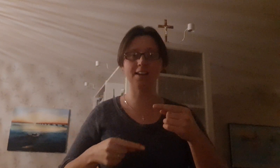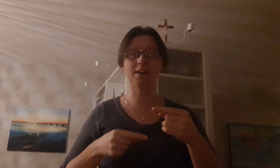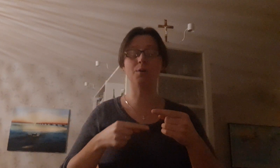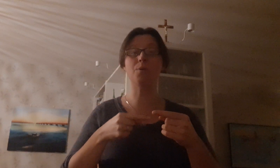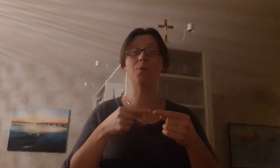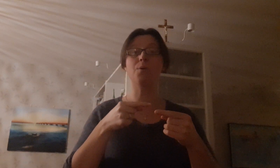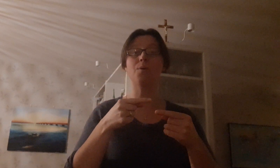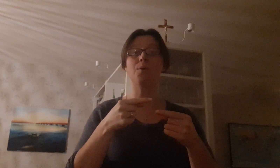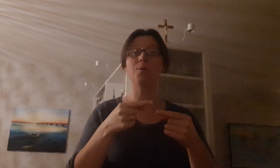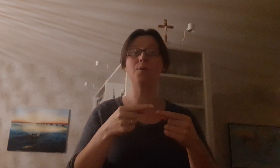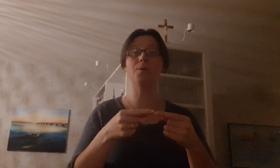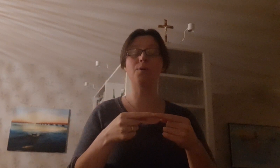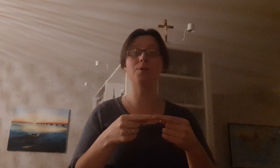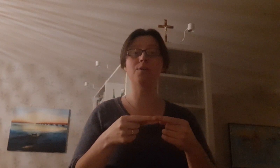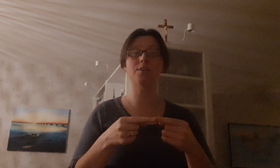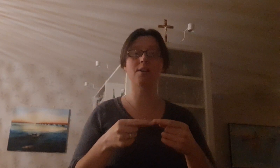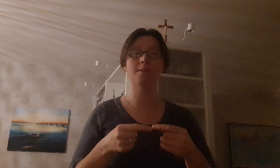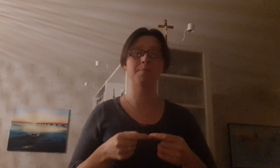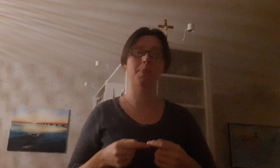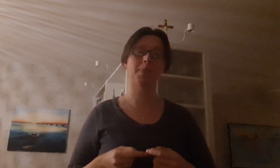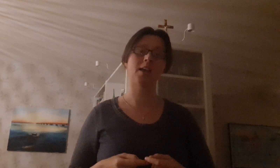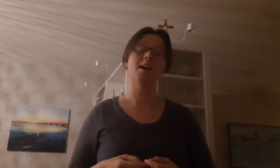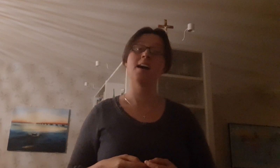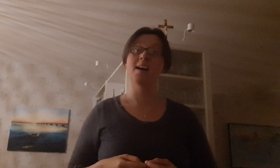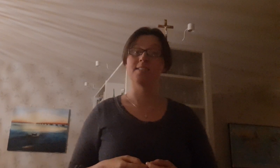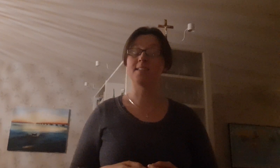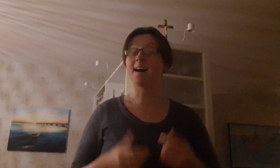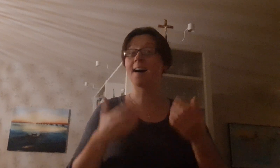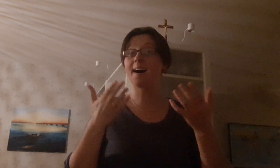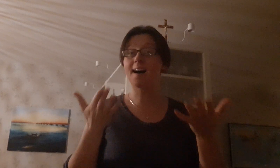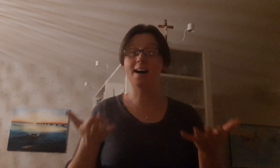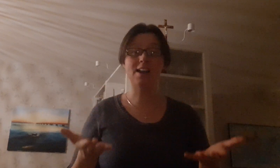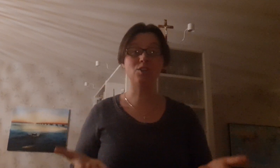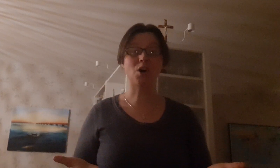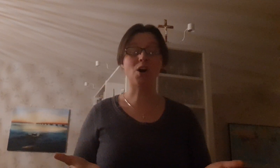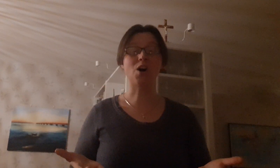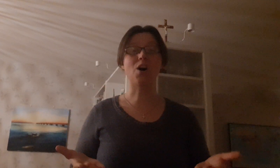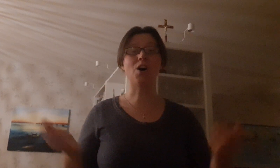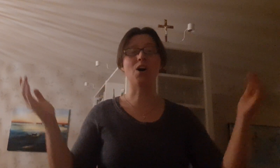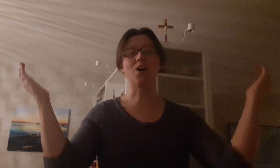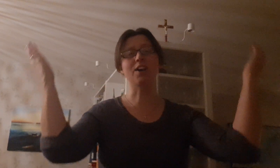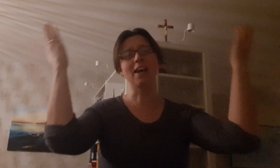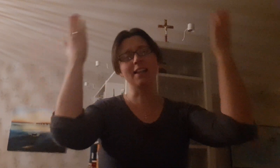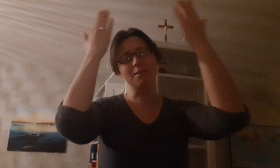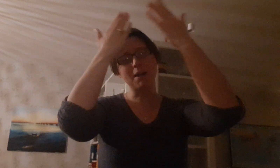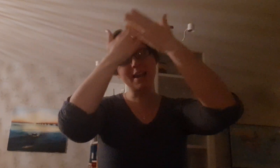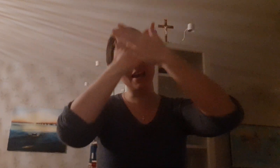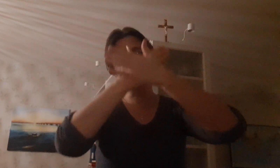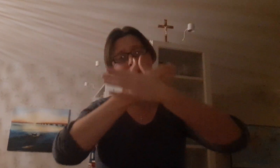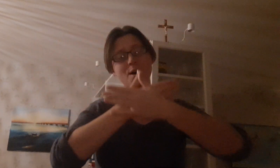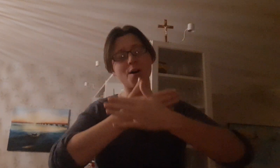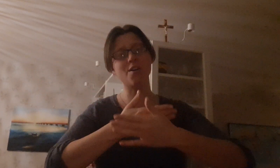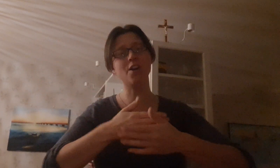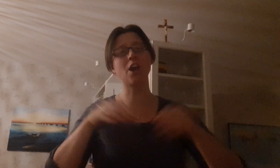år. När dagen blir mörk